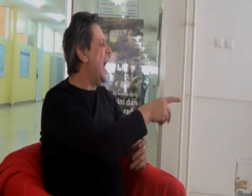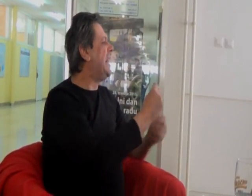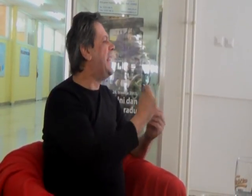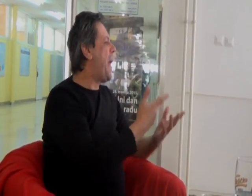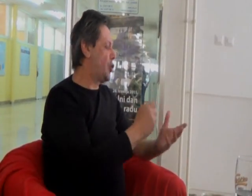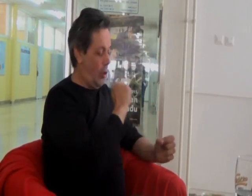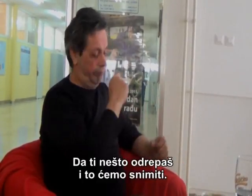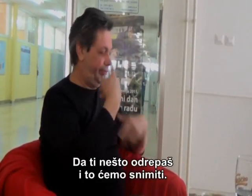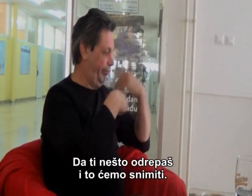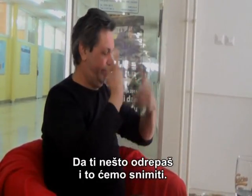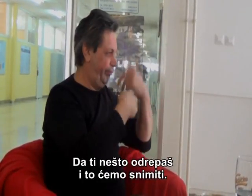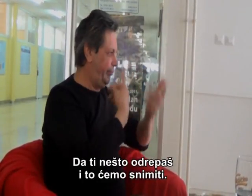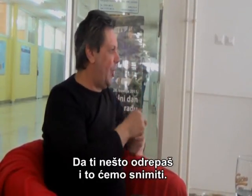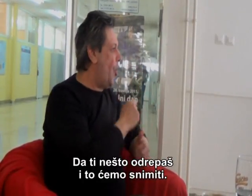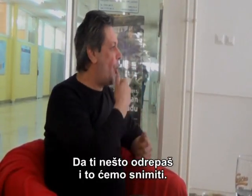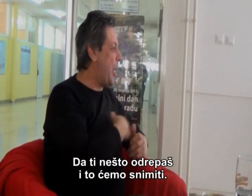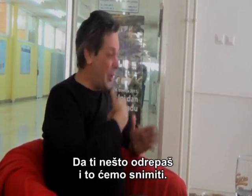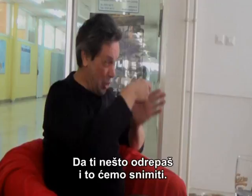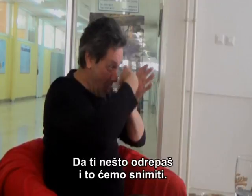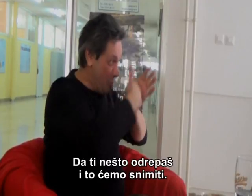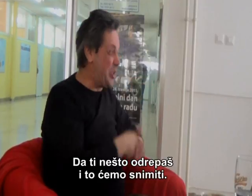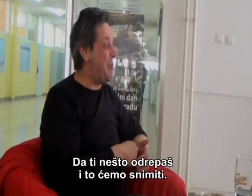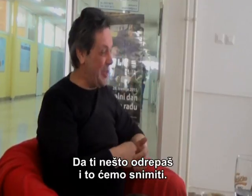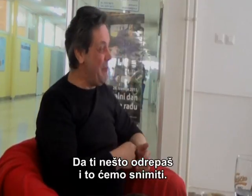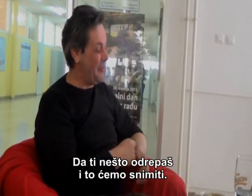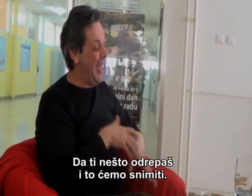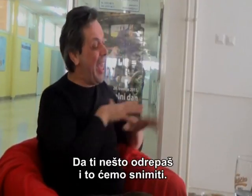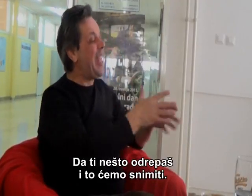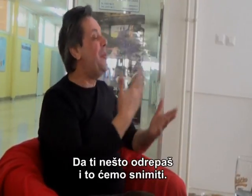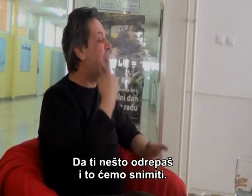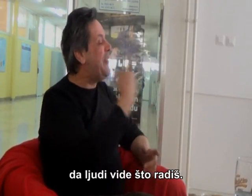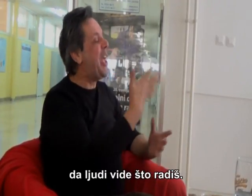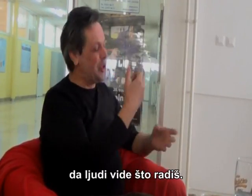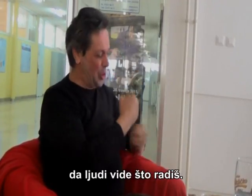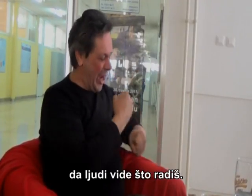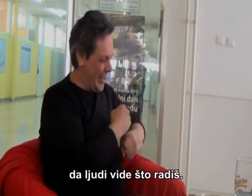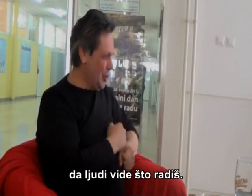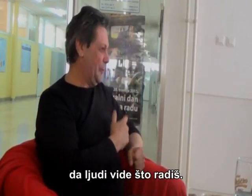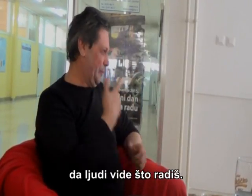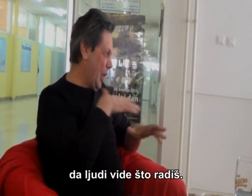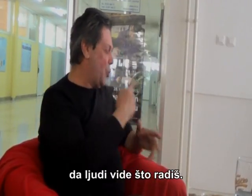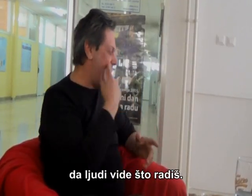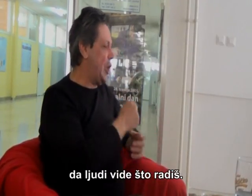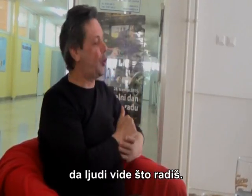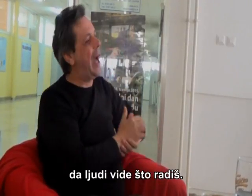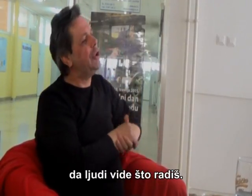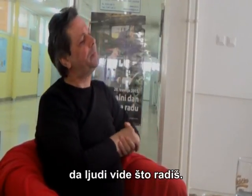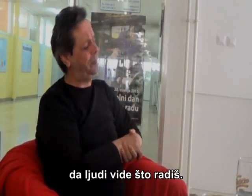da ti nešto lepaš i to ćemo snimiti, da ljudi vide što radiš, da ljudi vide što radiš.